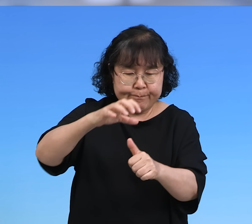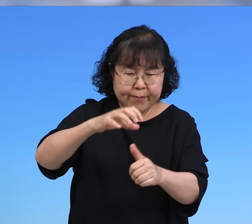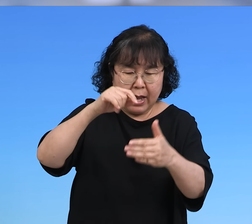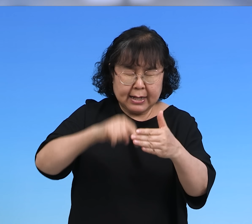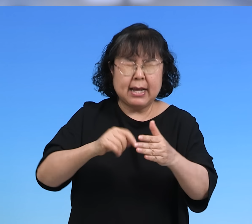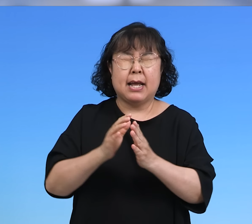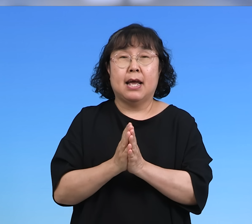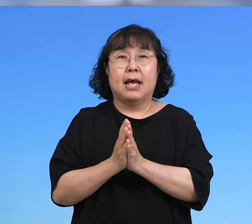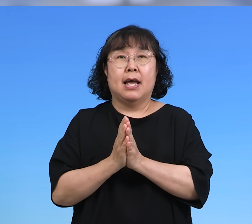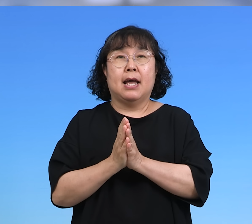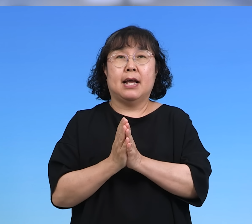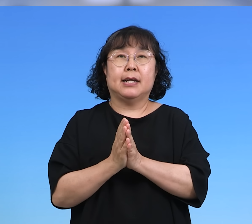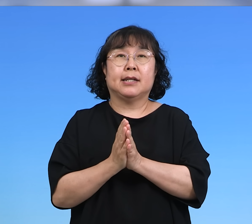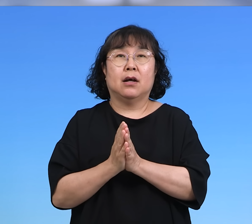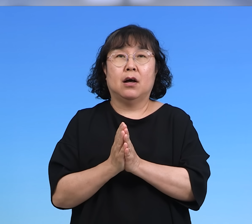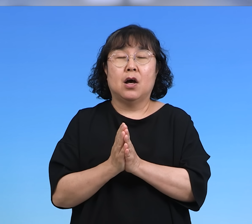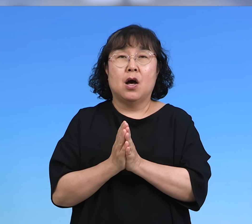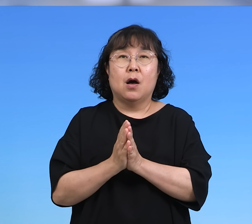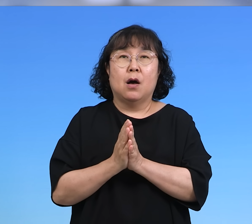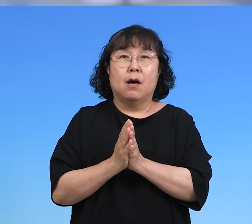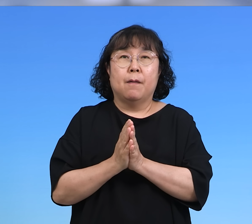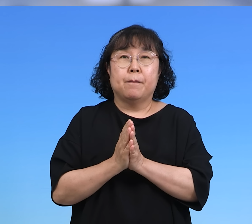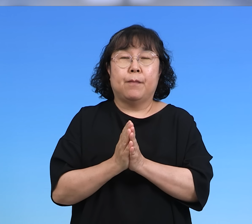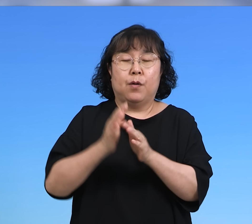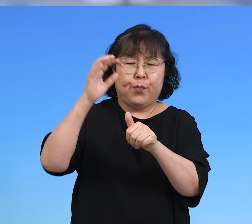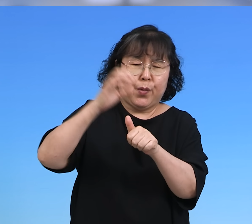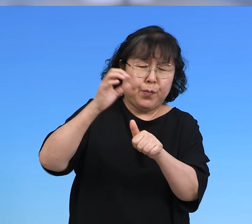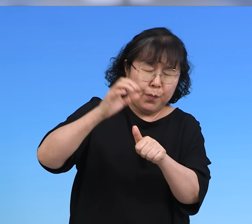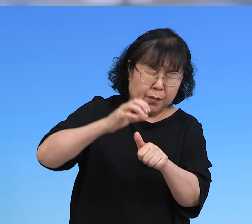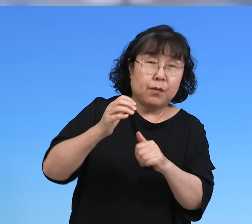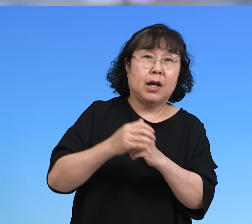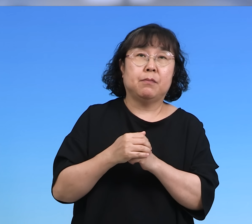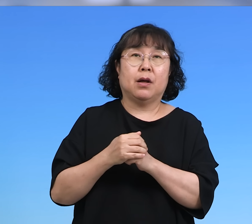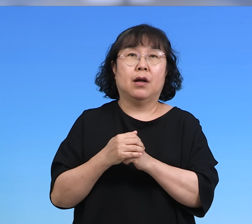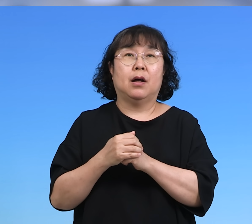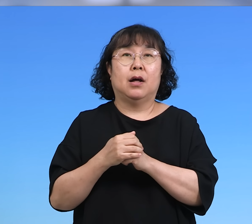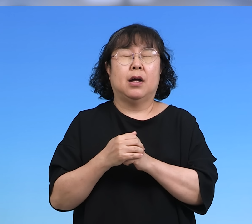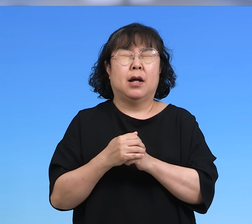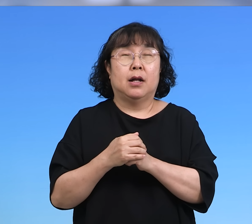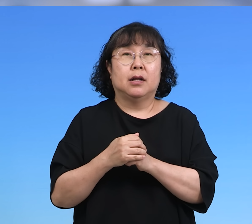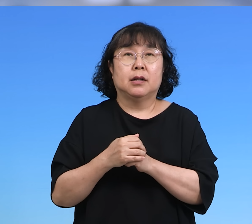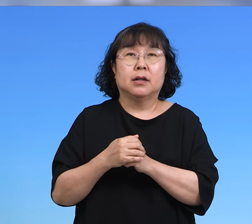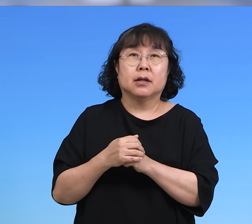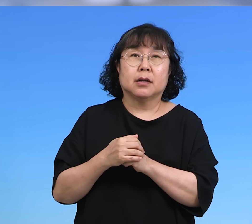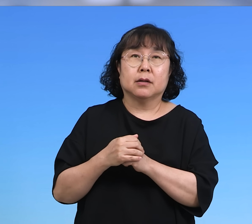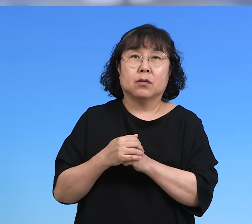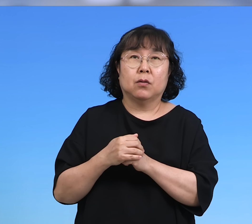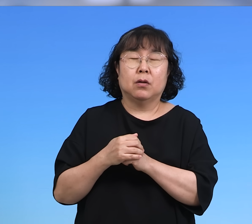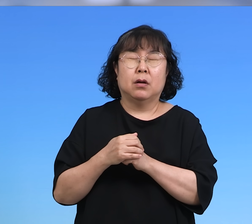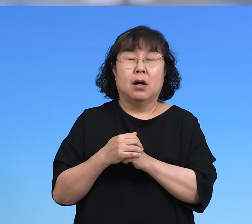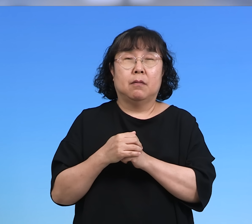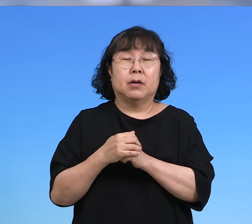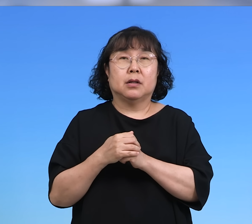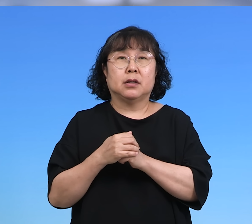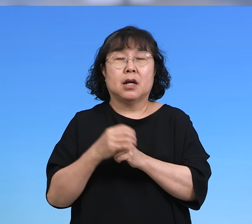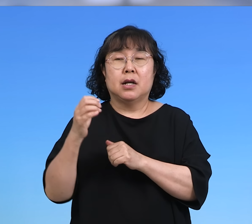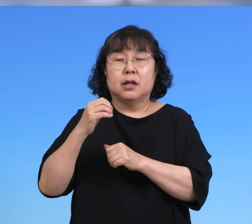비판하면요, 직격탄을 날려도 상처가 안 되고요, 굉장히 부드럽게 말했는데도 제멋대로 말한 건 상처가